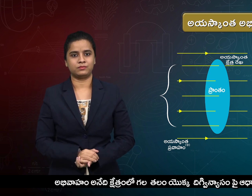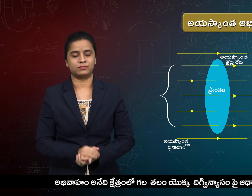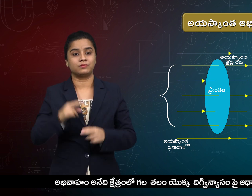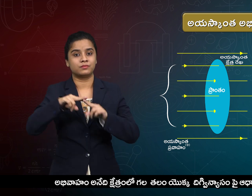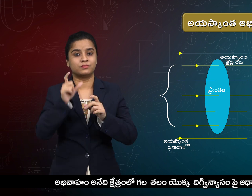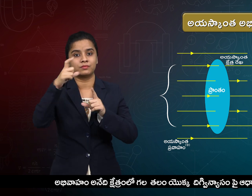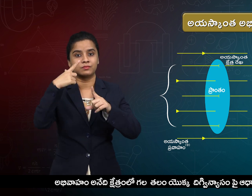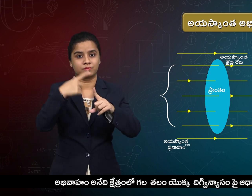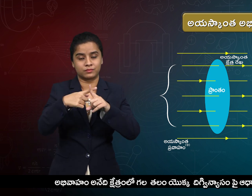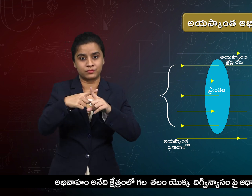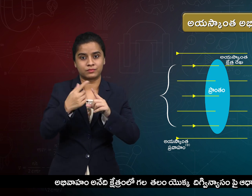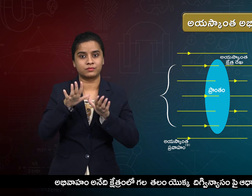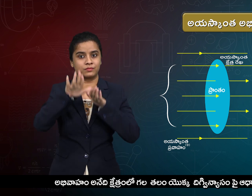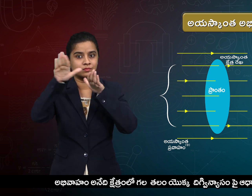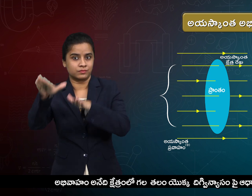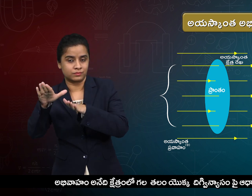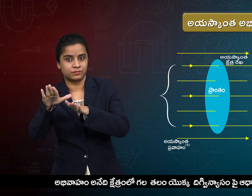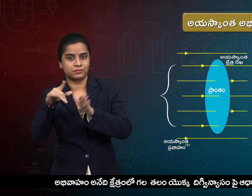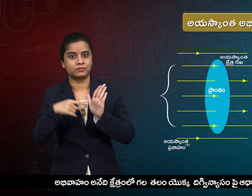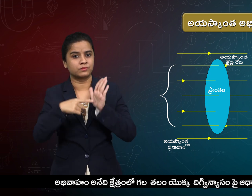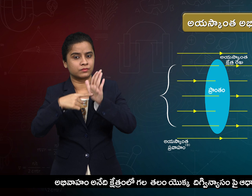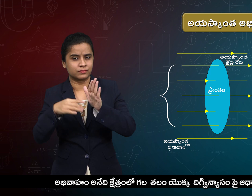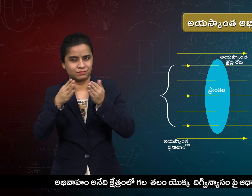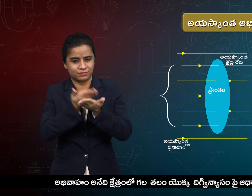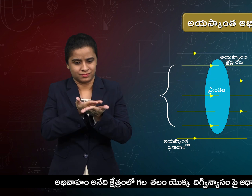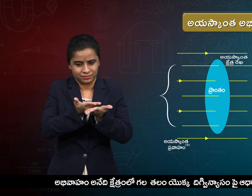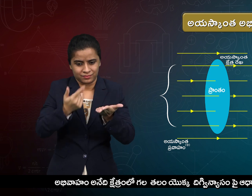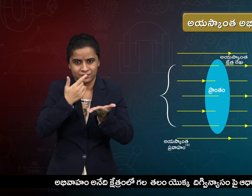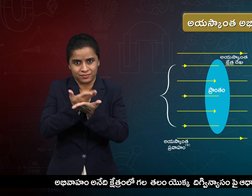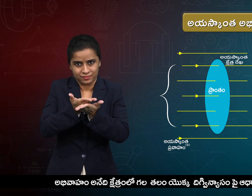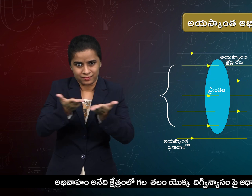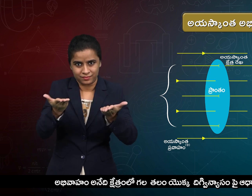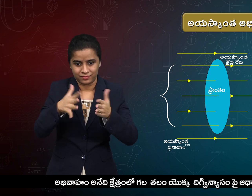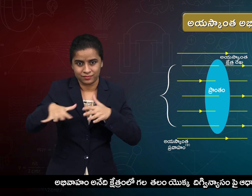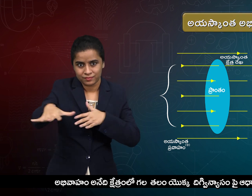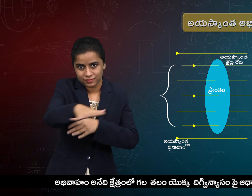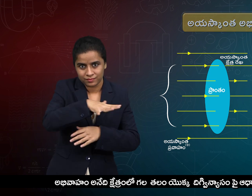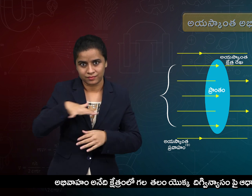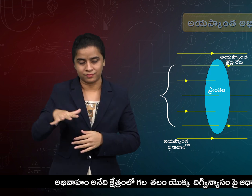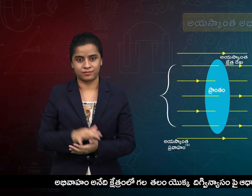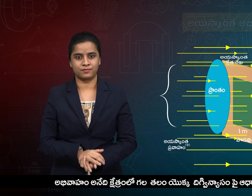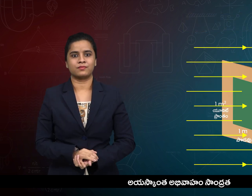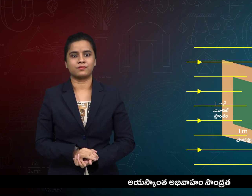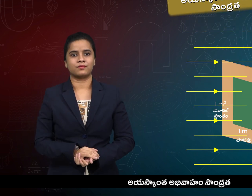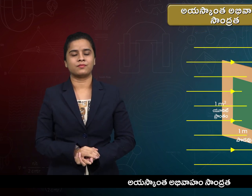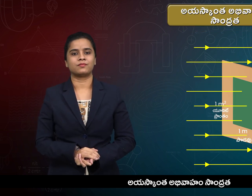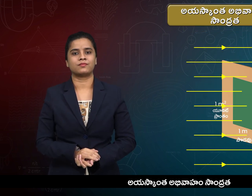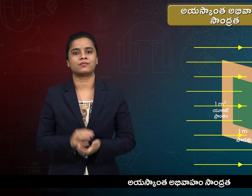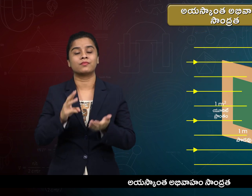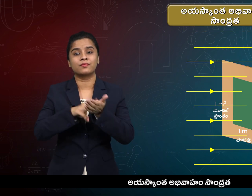అభివాహం అనేది క్షేత్రంలో గల తలం యొక్క దిగ్విన్యాసంపై ఆధారపడి ఉంటుంది. అయస్కాంత అభివాహం